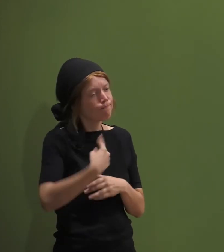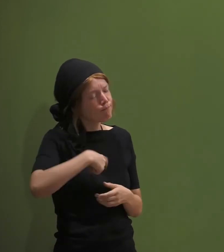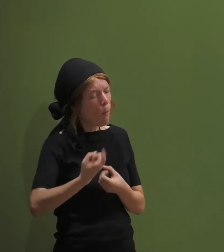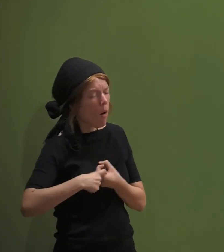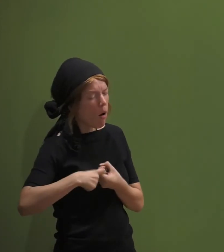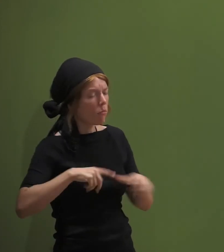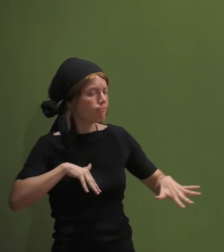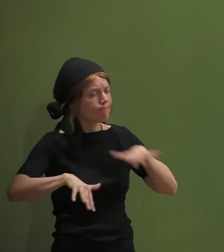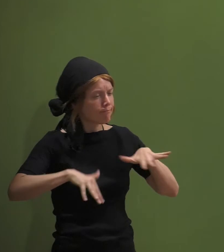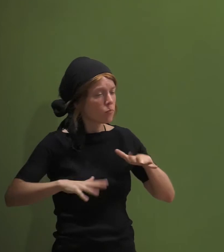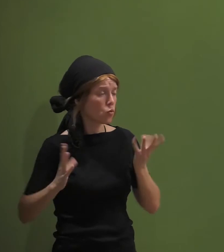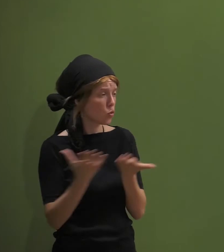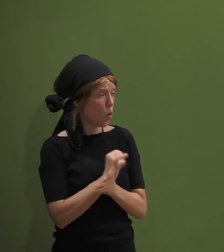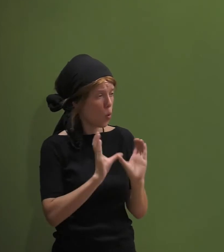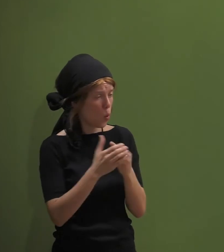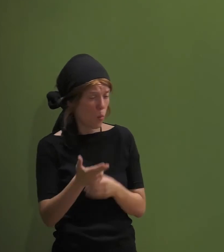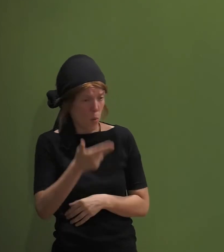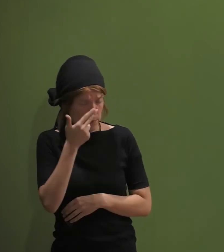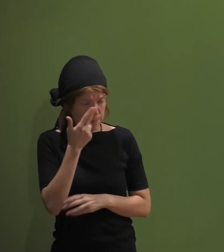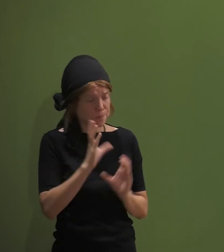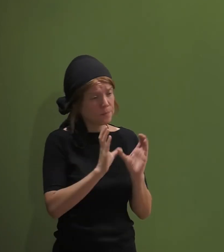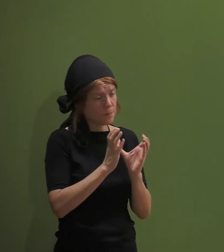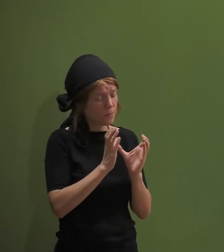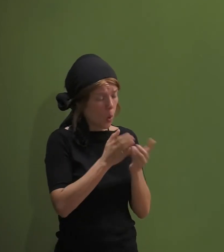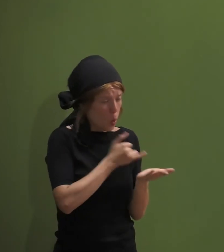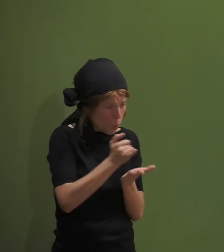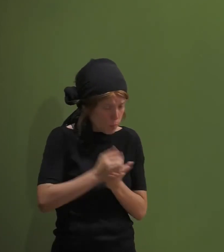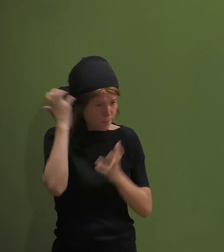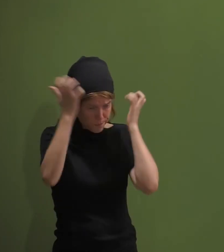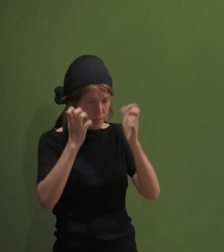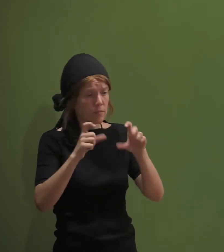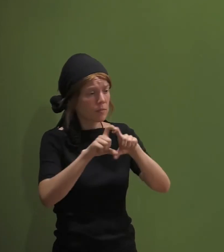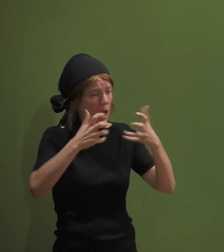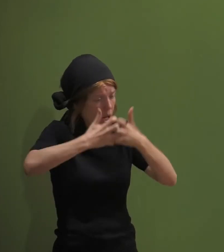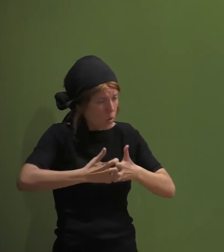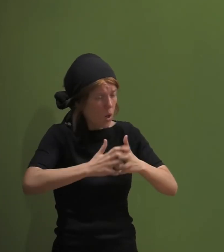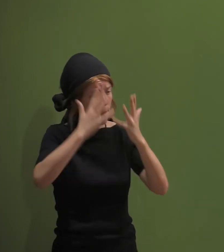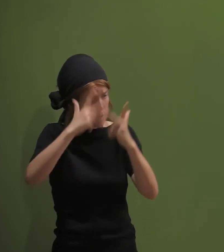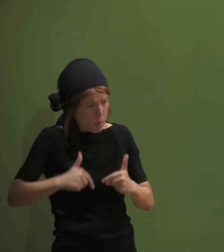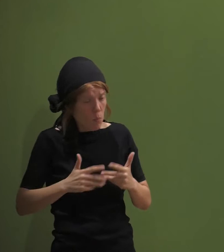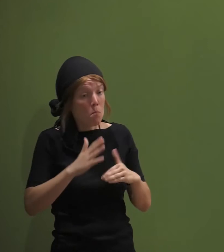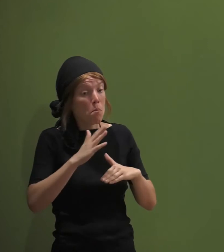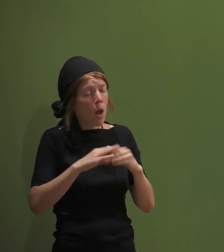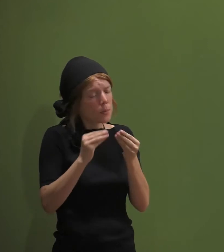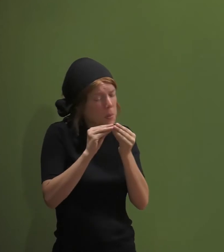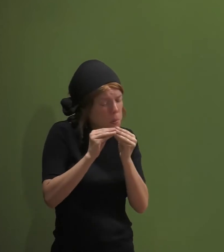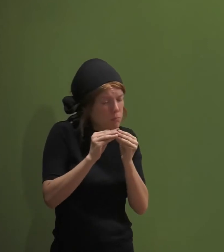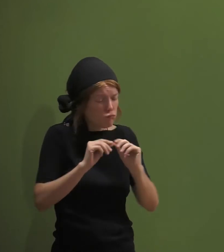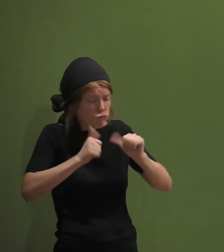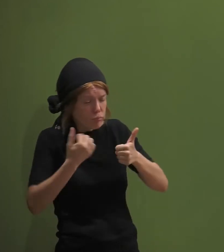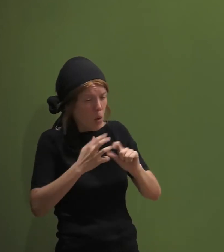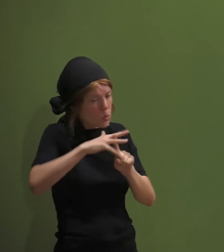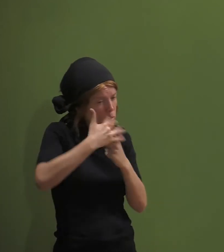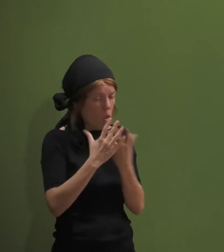activa de todos los grupos de interés, agricultores y ganaderos, industria agroalimentaria, administración, para diseñar y poner en marcha un